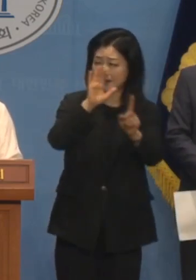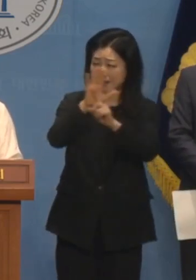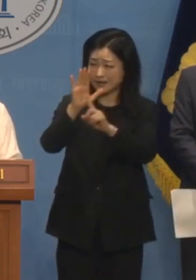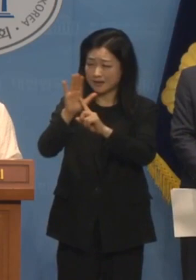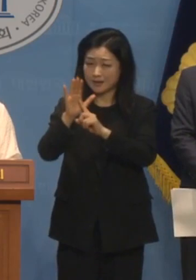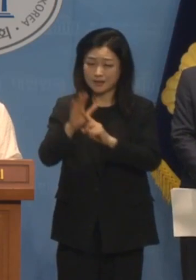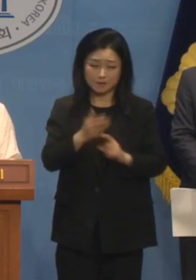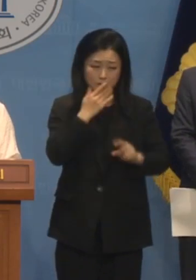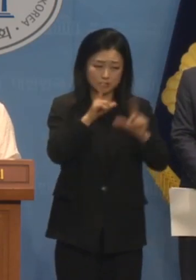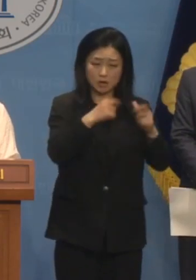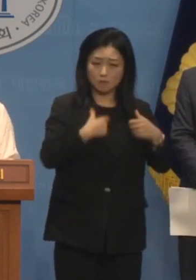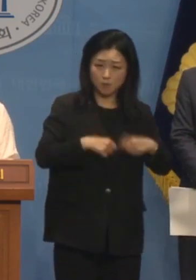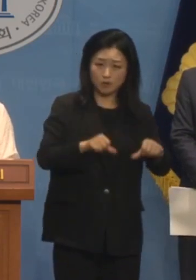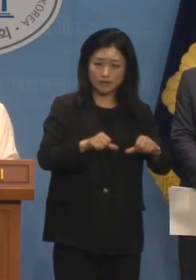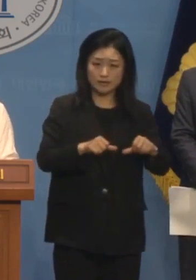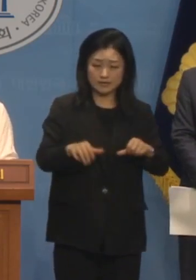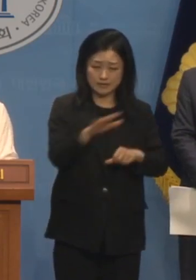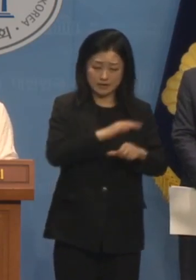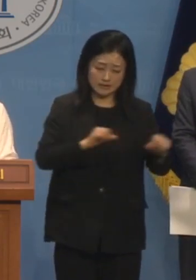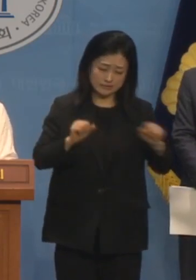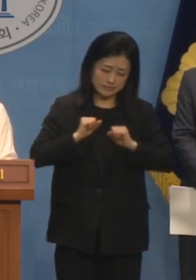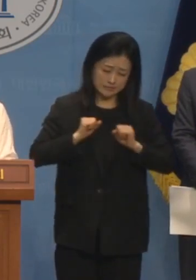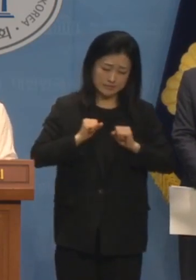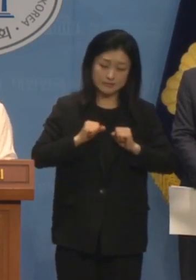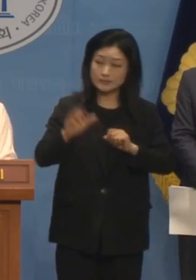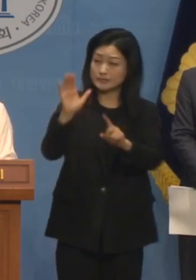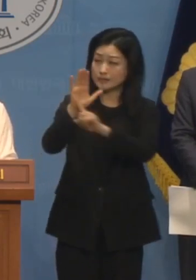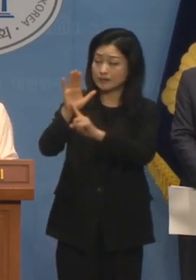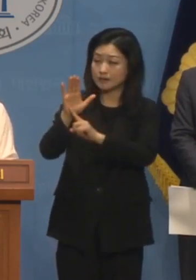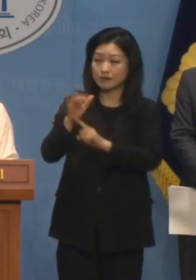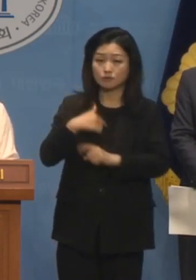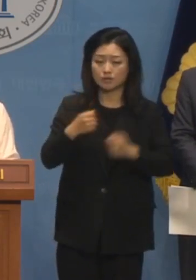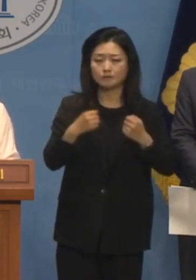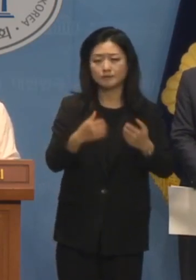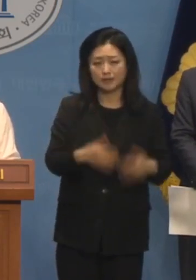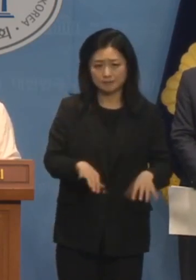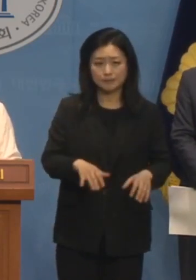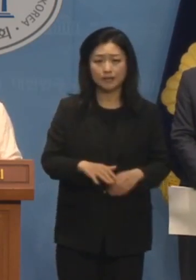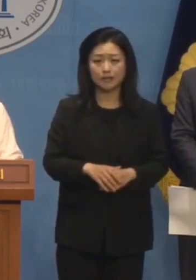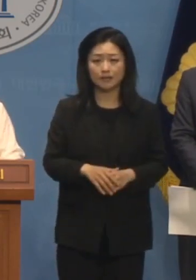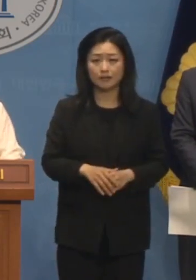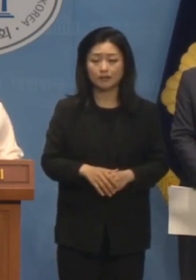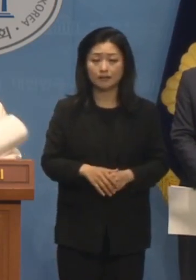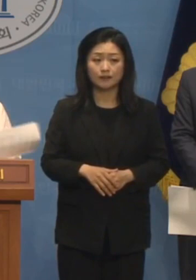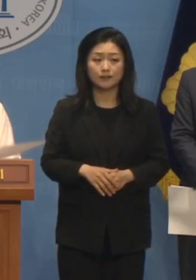저희 유가족의 힘만으로는 쿠팡의 만행을 멈출 수가 없습니다.